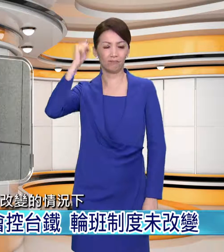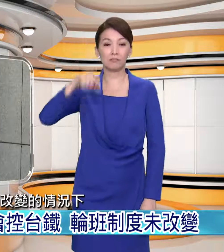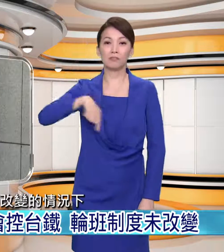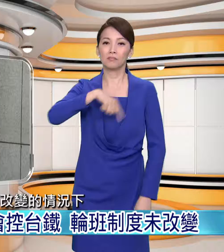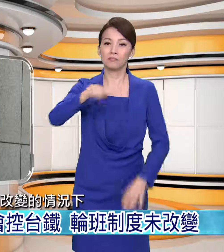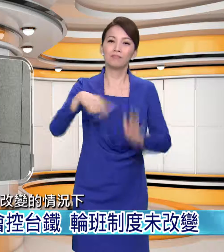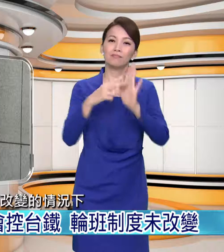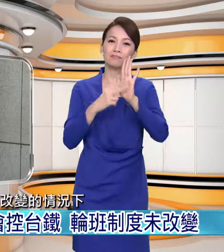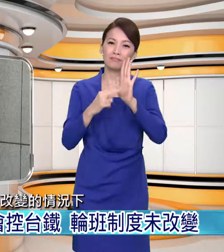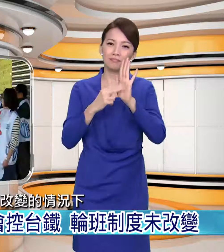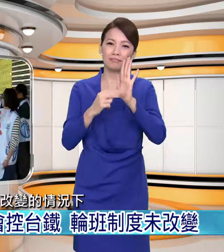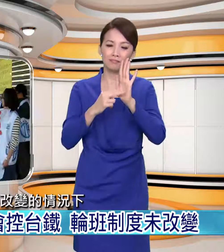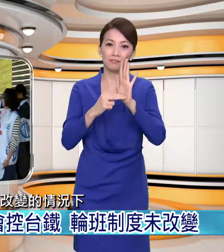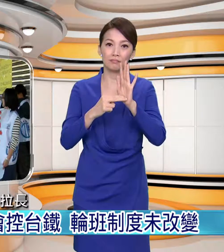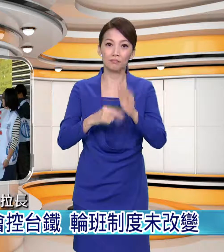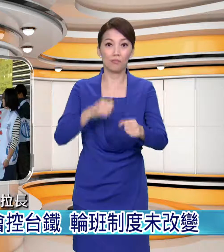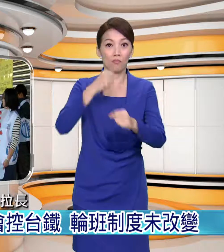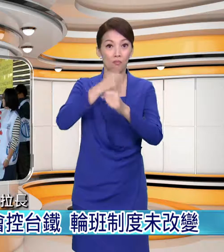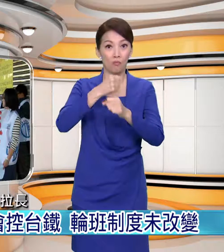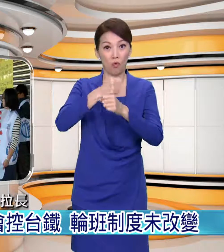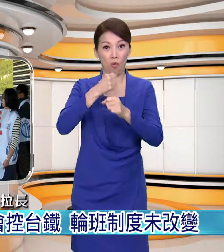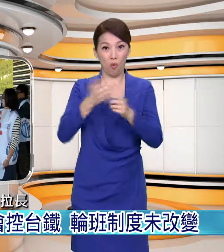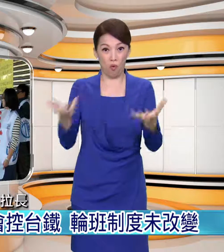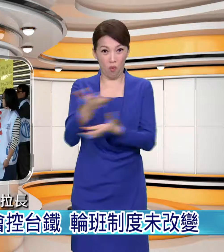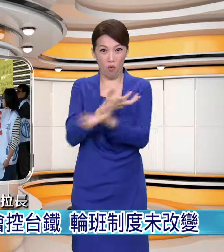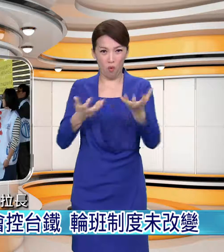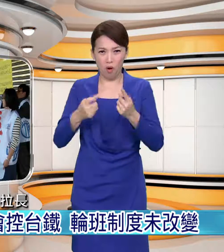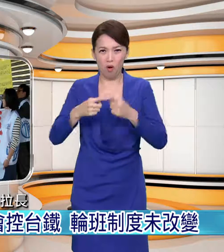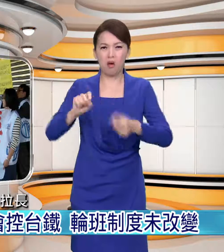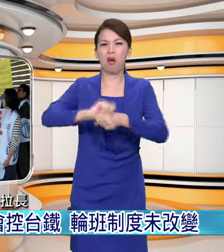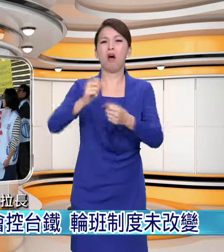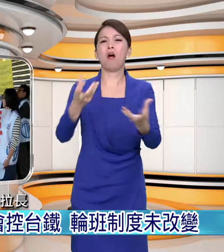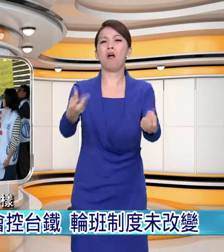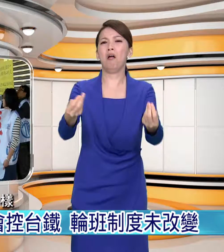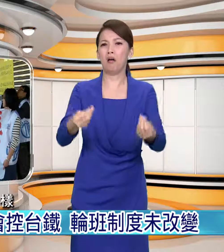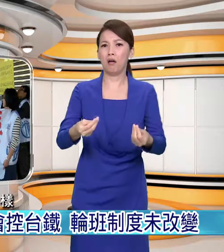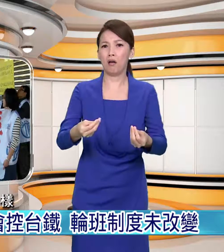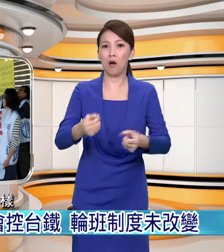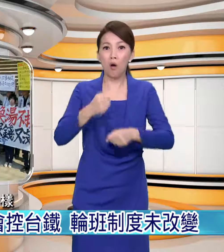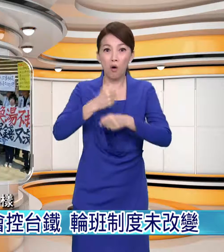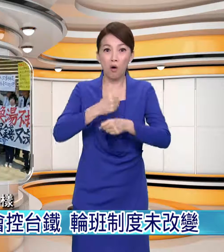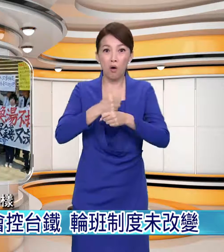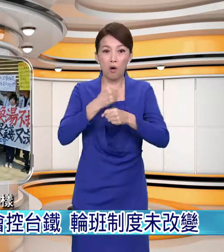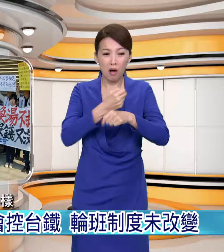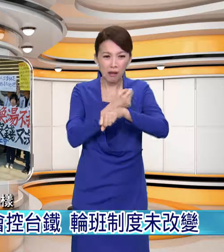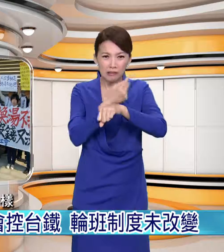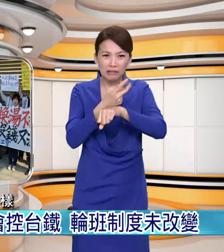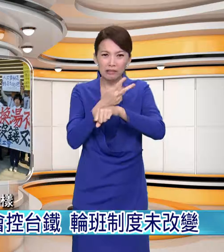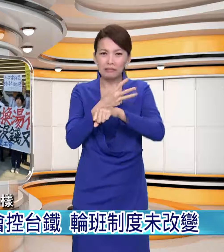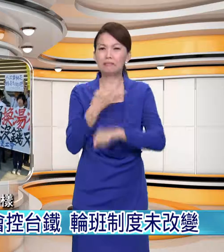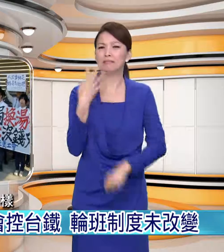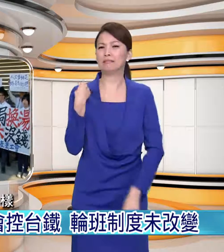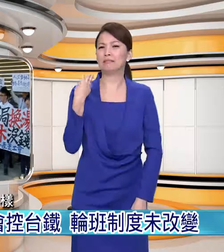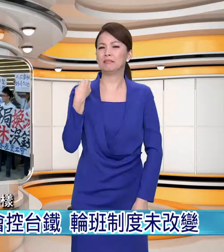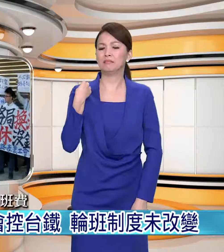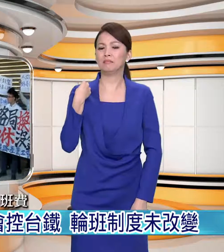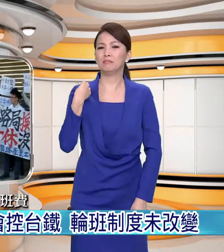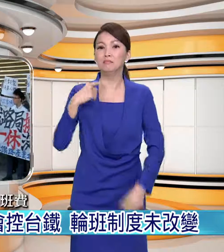改变的情况之下，只会把休息时间拉长，工作时数还是一样，